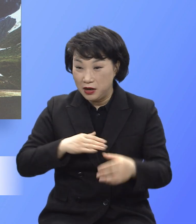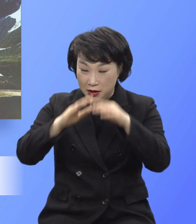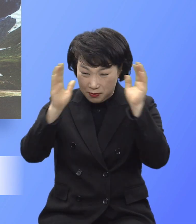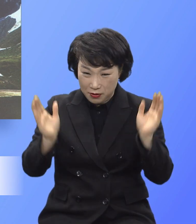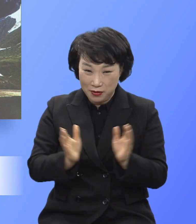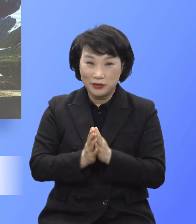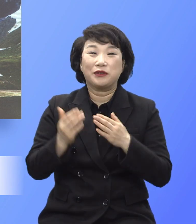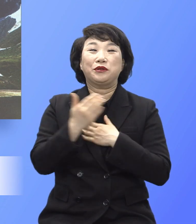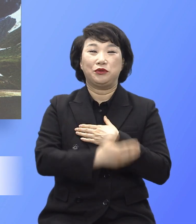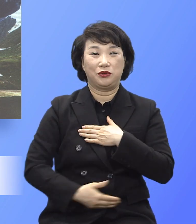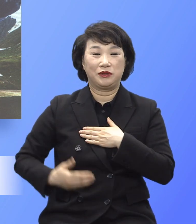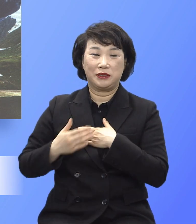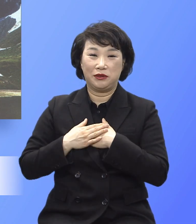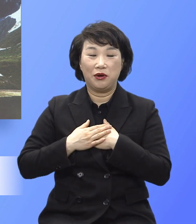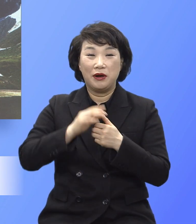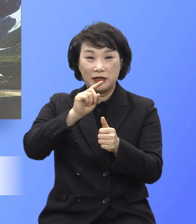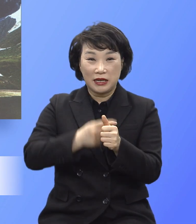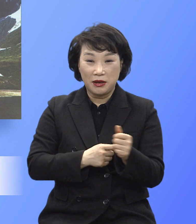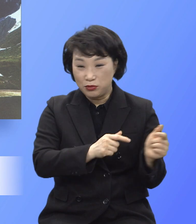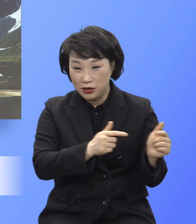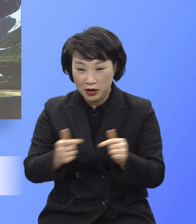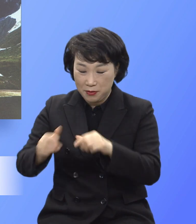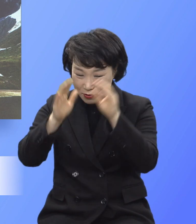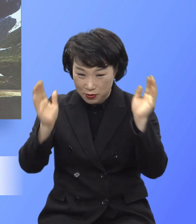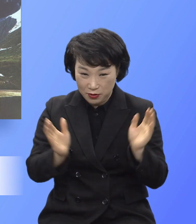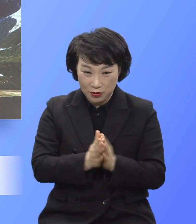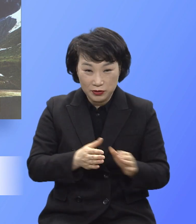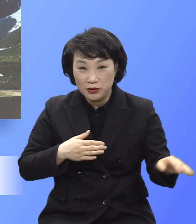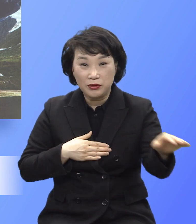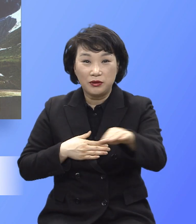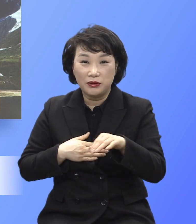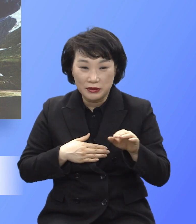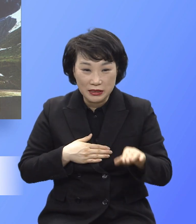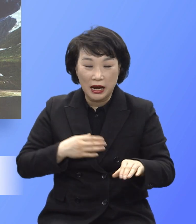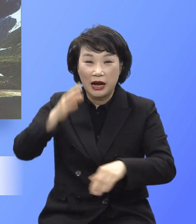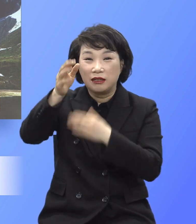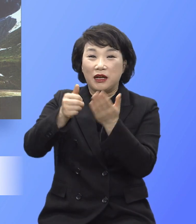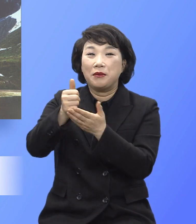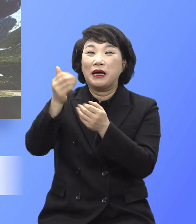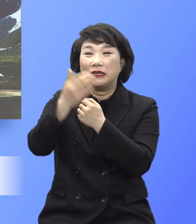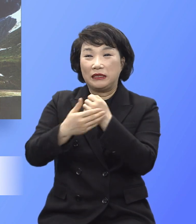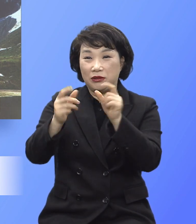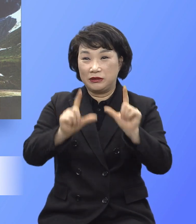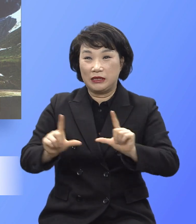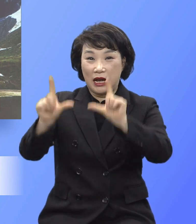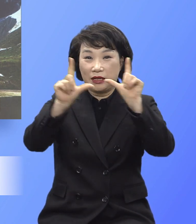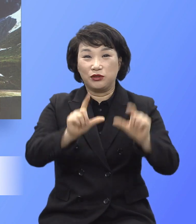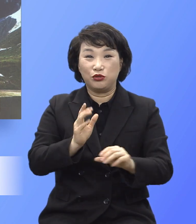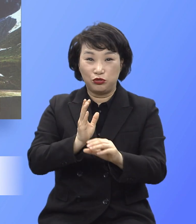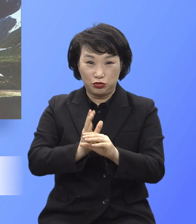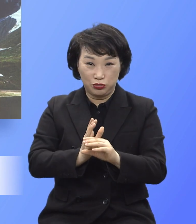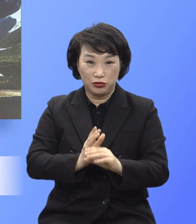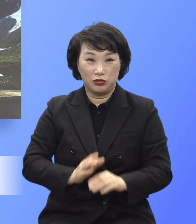모든 육신도 자연 만물을 통해서 하나님의 은혜로 살아갑니다.